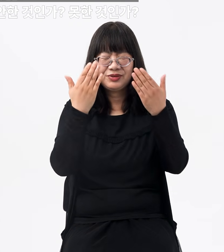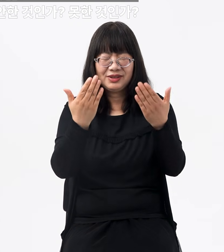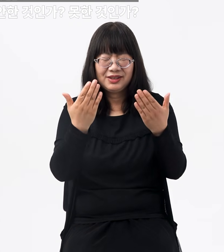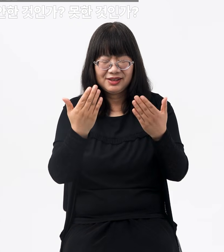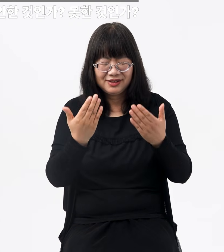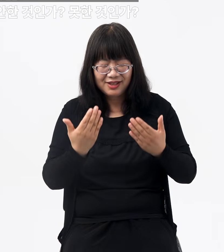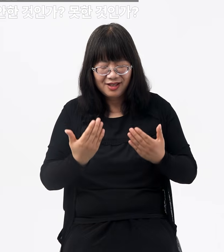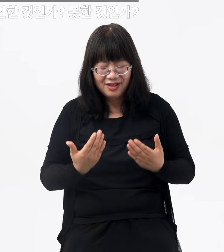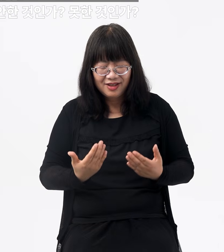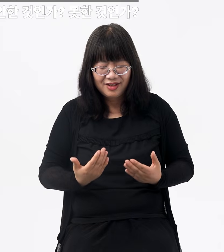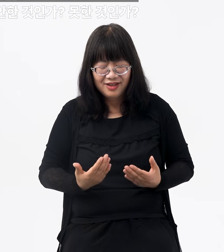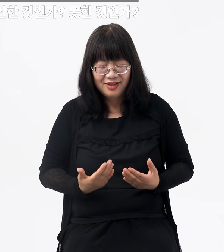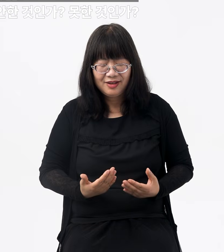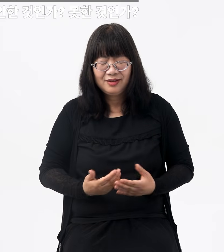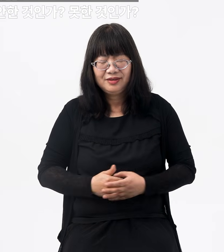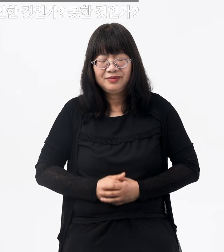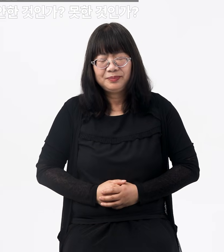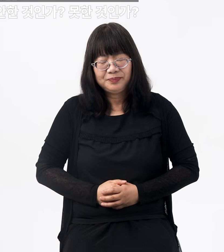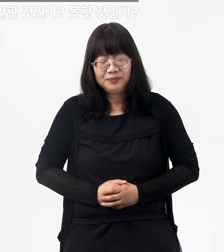지켜주시네.